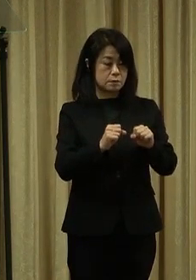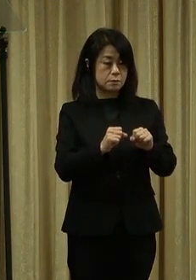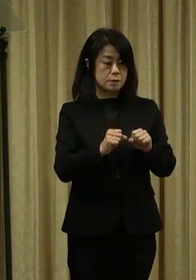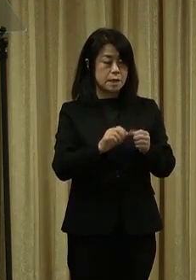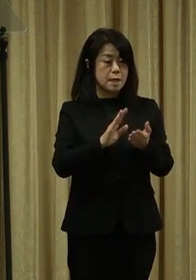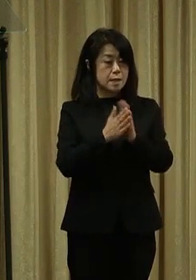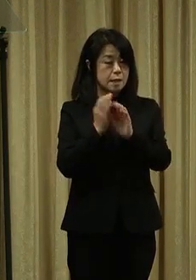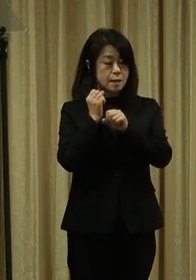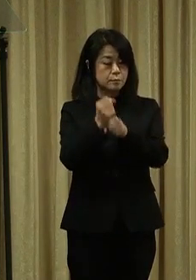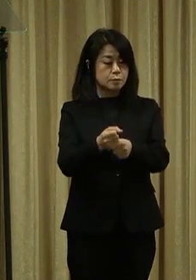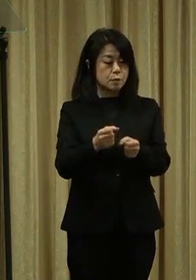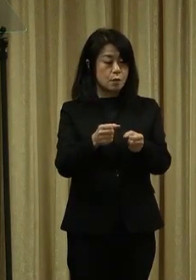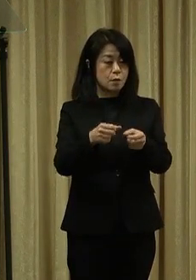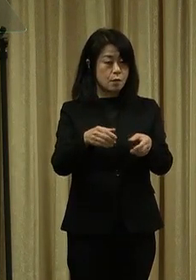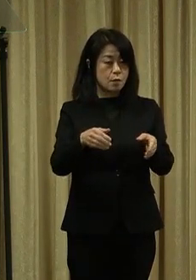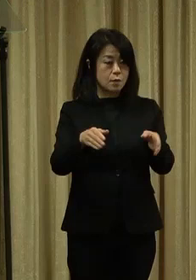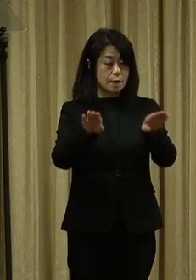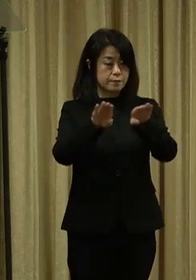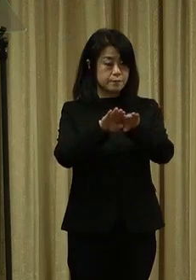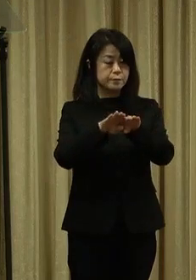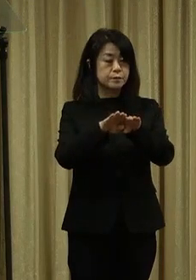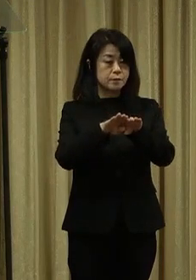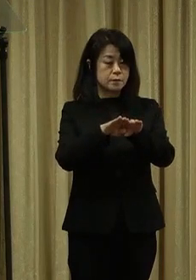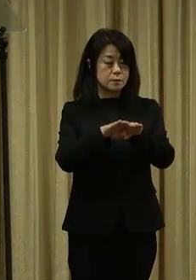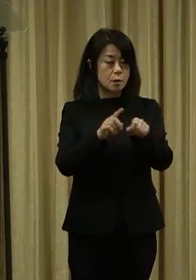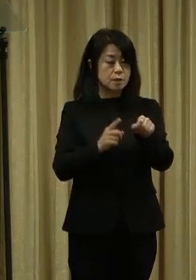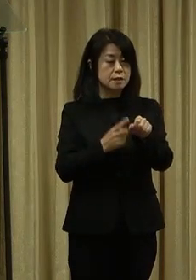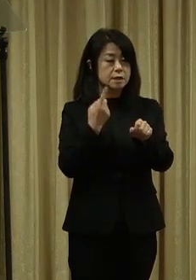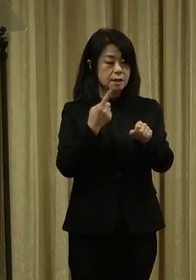県武道館の整備を契機として